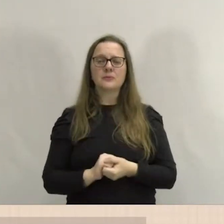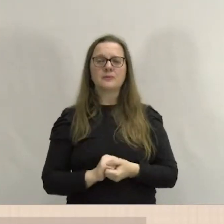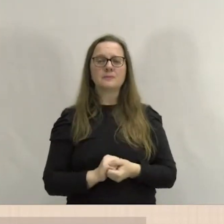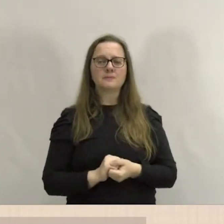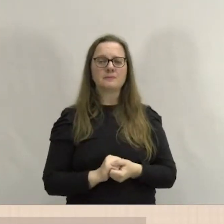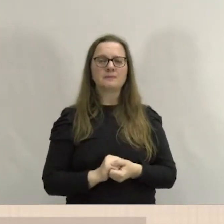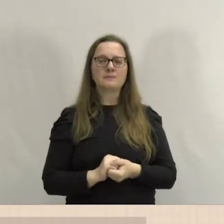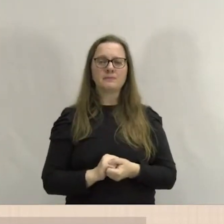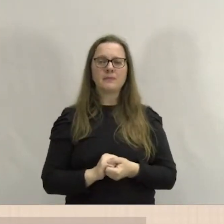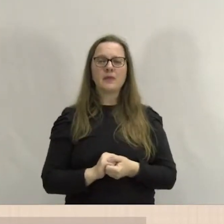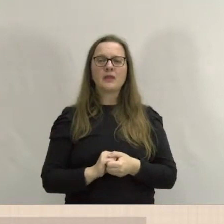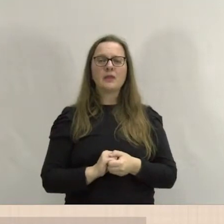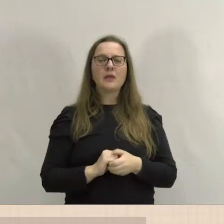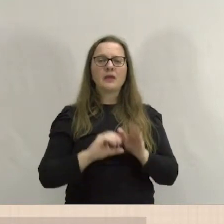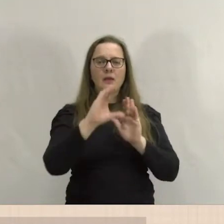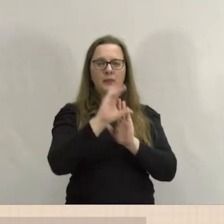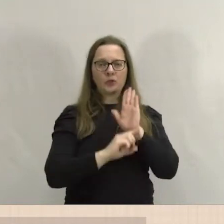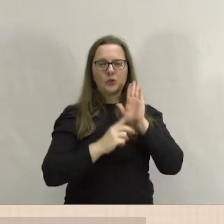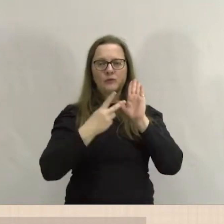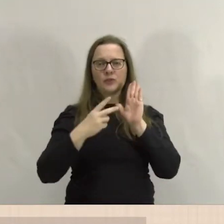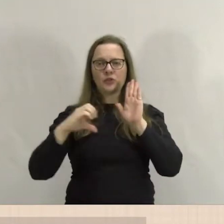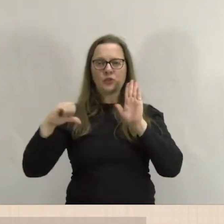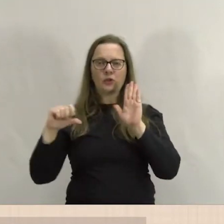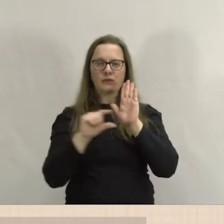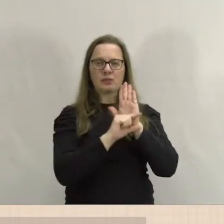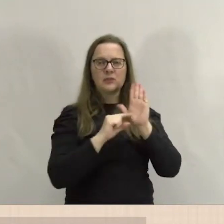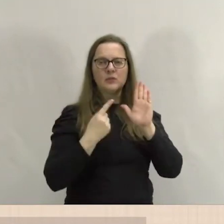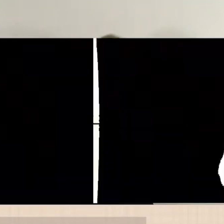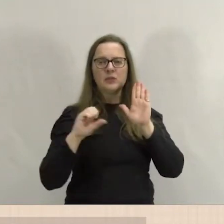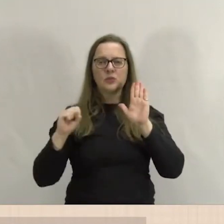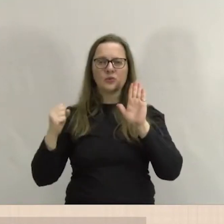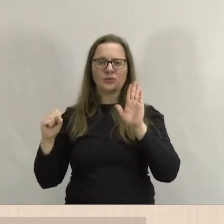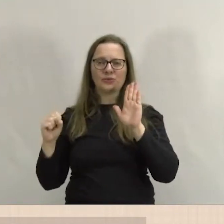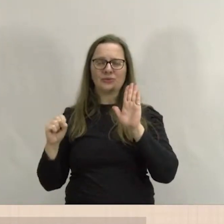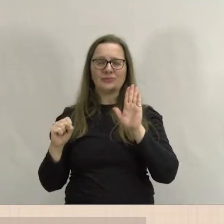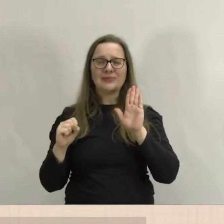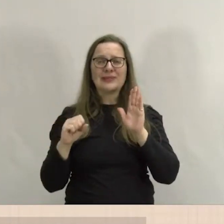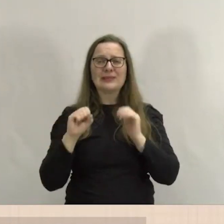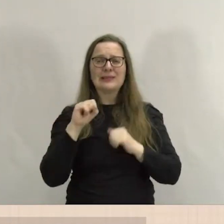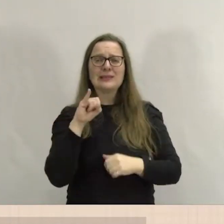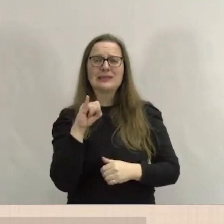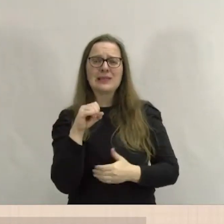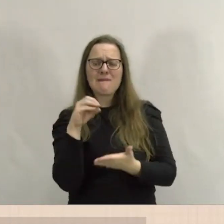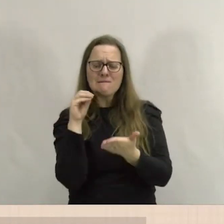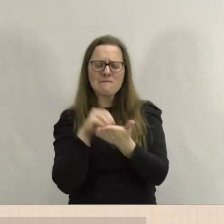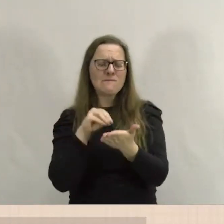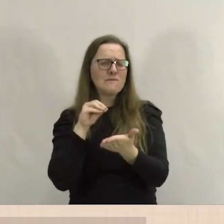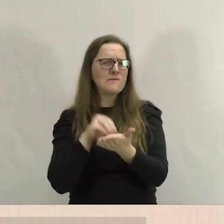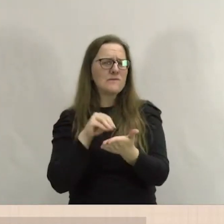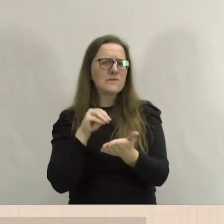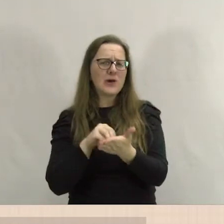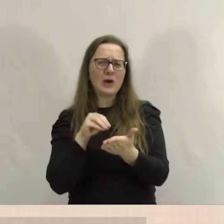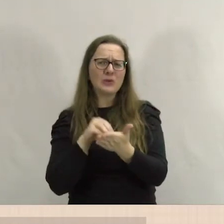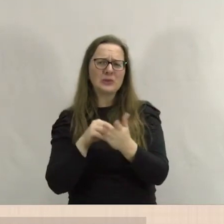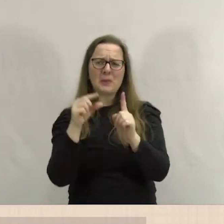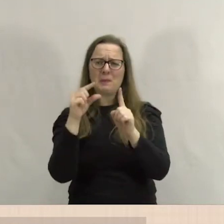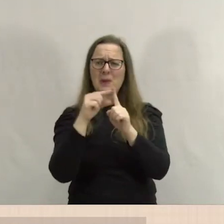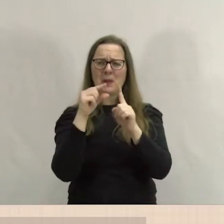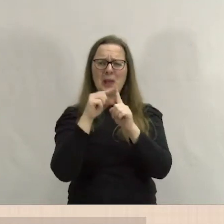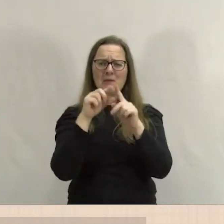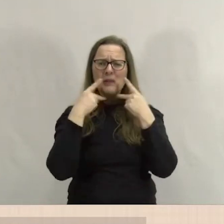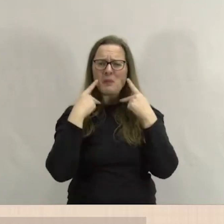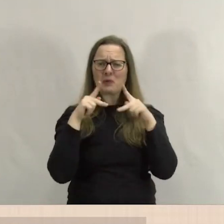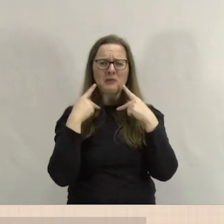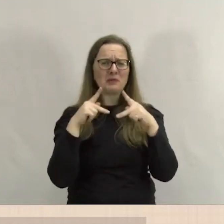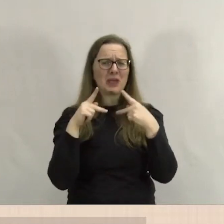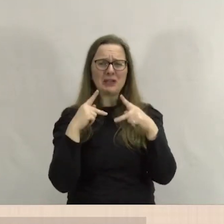29, 18. Não havendo profecia, o povo se